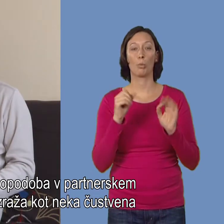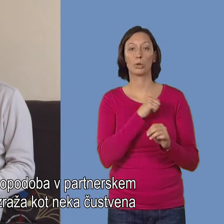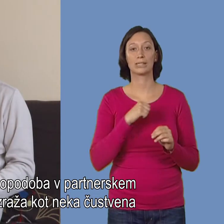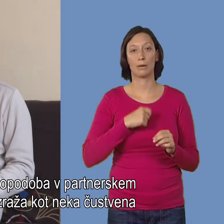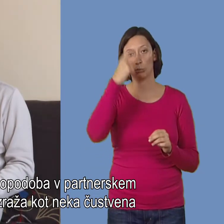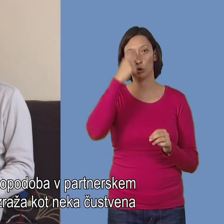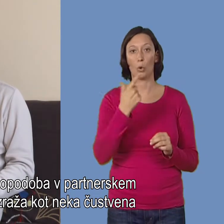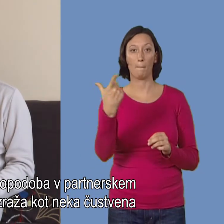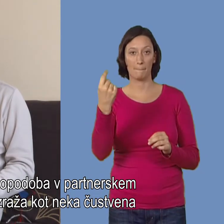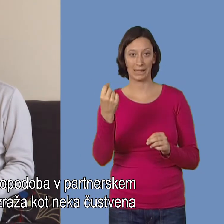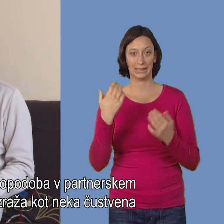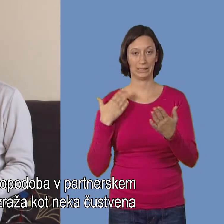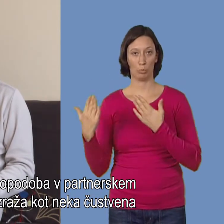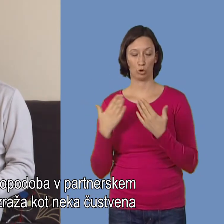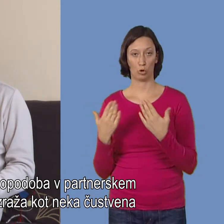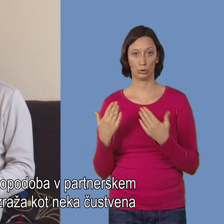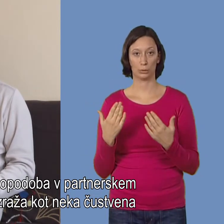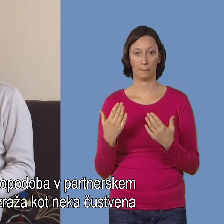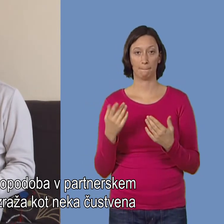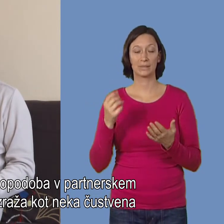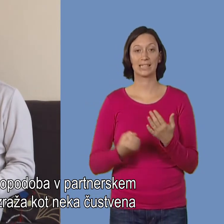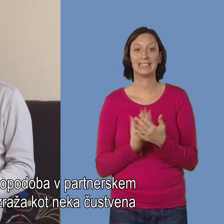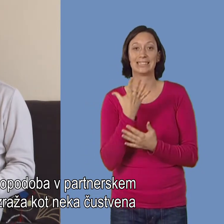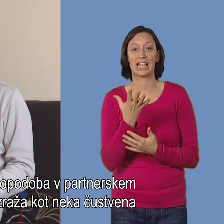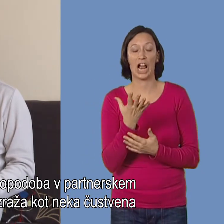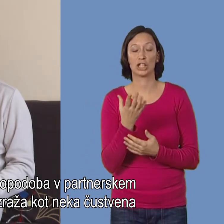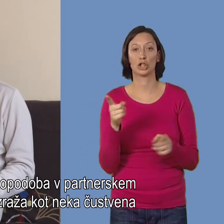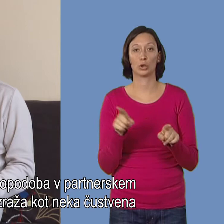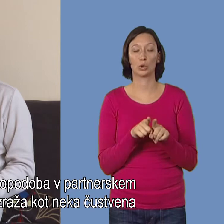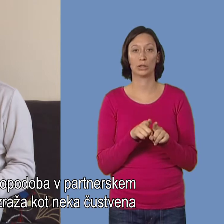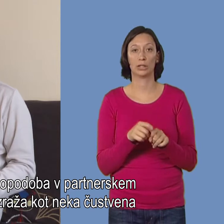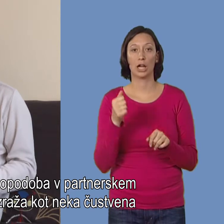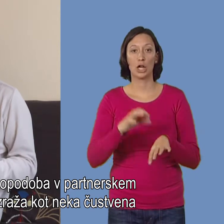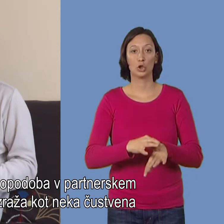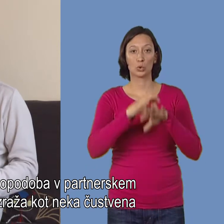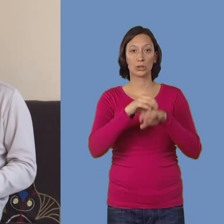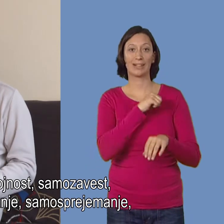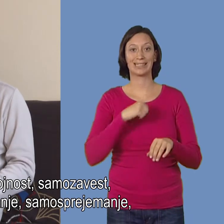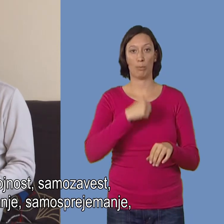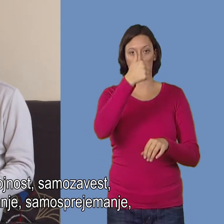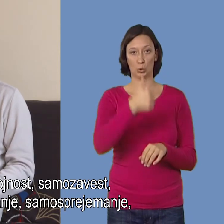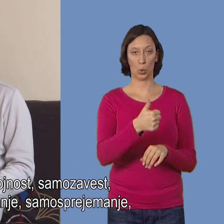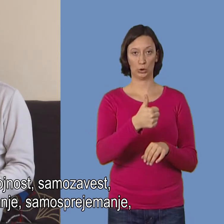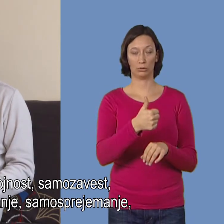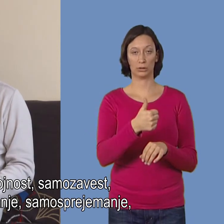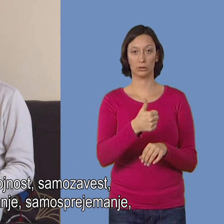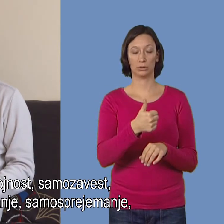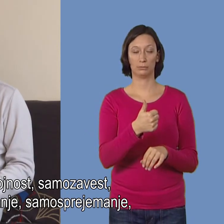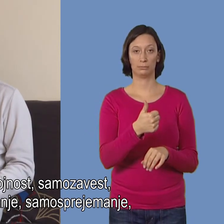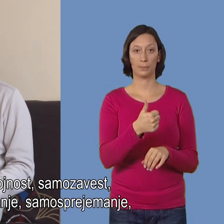Dobra samopodoba v partnerskem odnosu se izraža kot neka čustvena samostojnost,